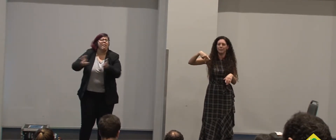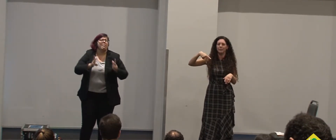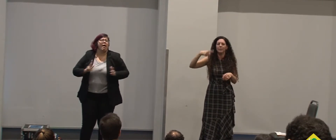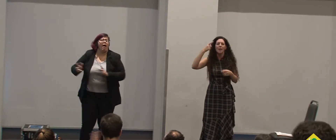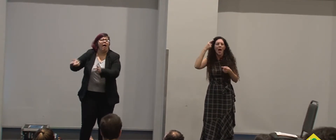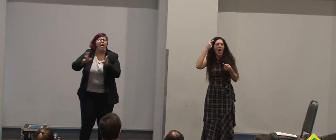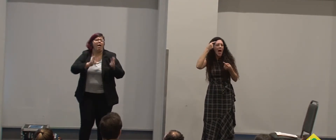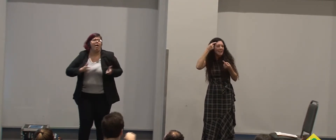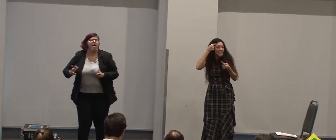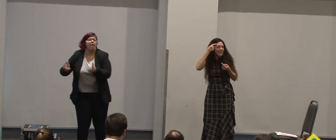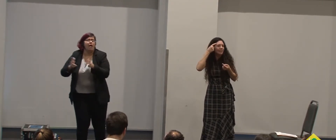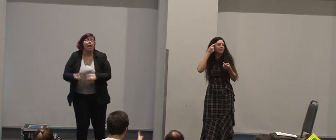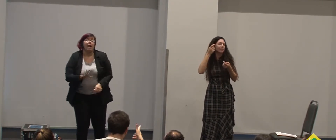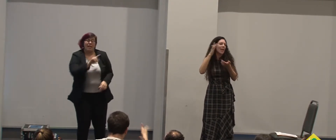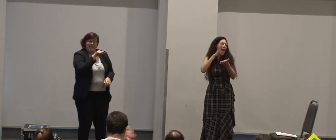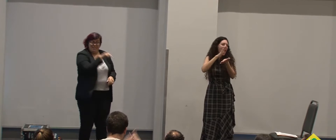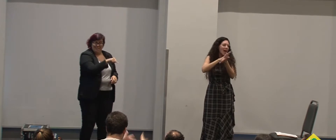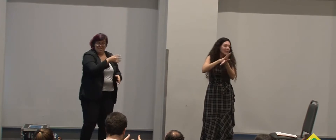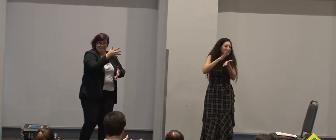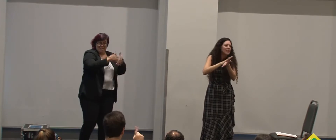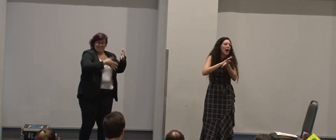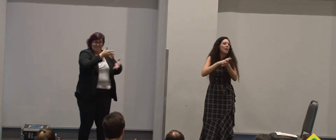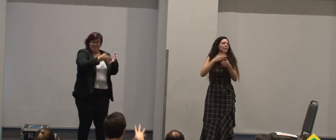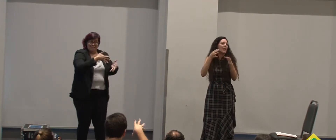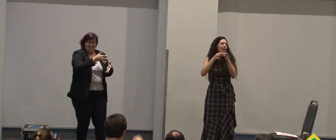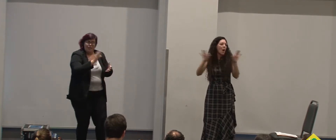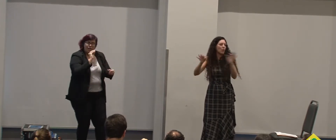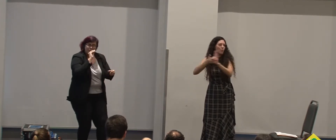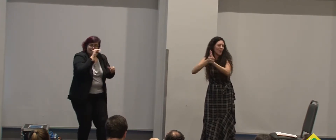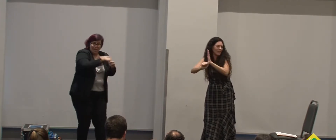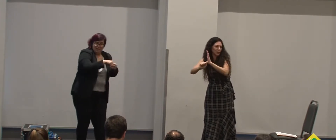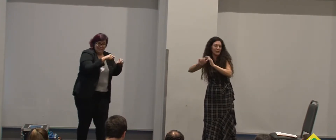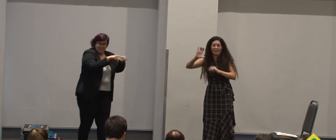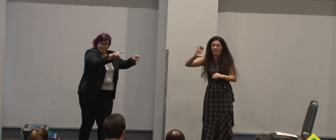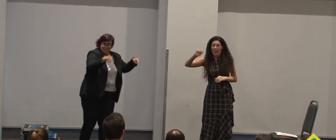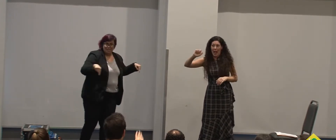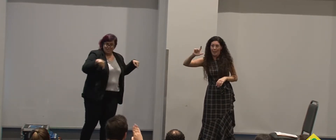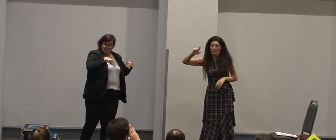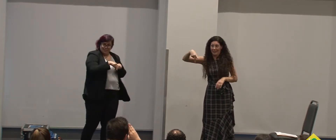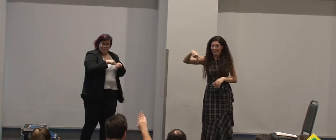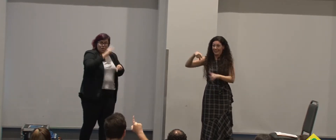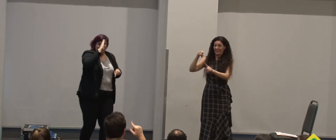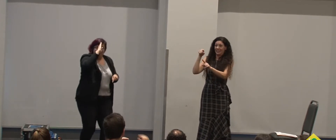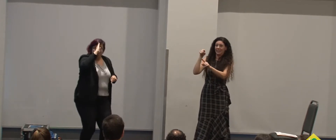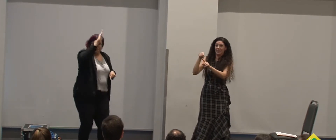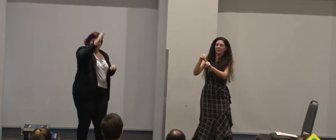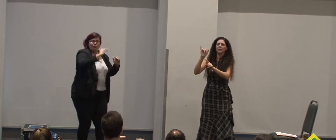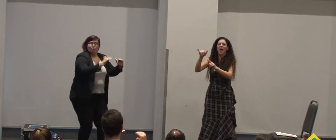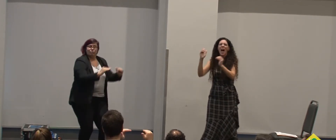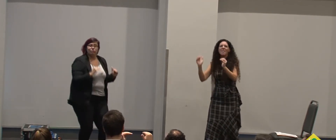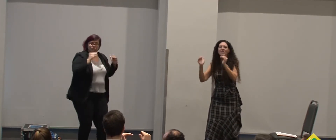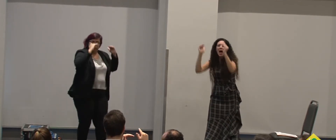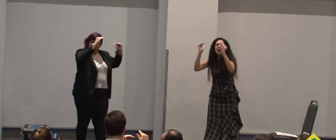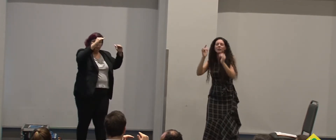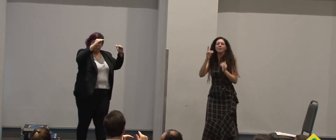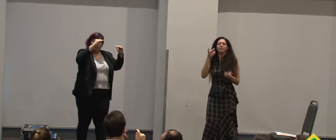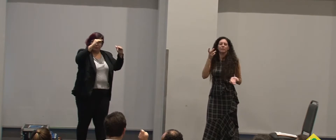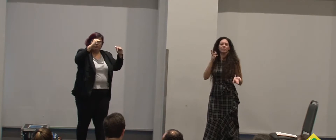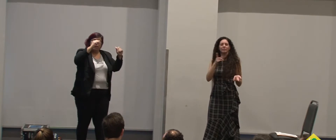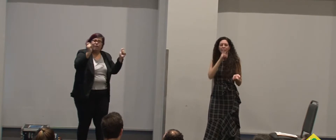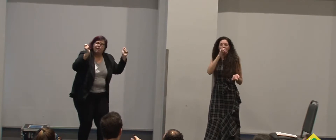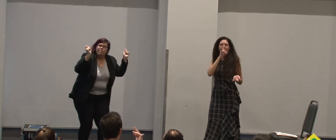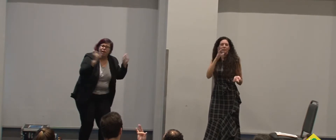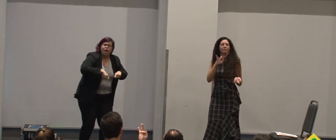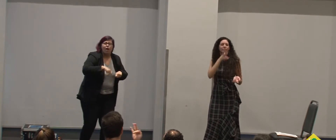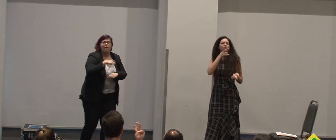uma fluência básica de comunicação, de linguagem de comunicação utilizada. E a gente tem uma outra sigla que a